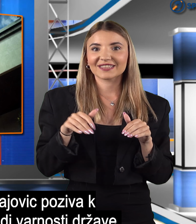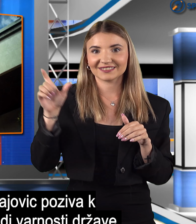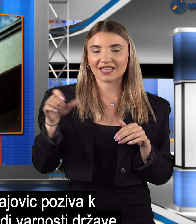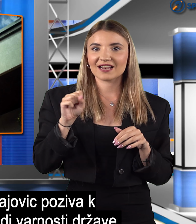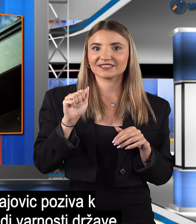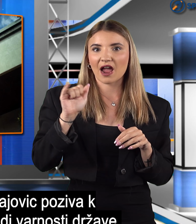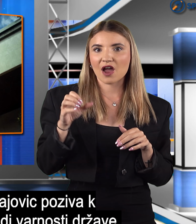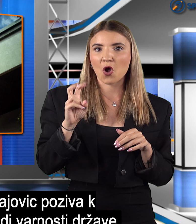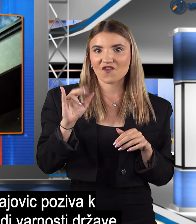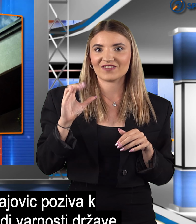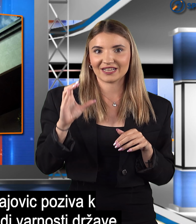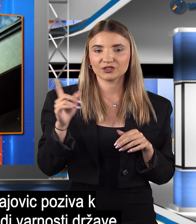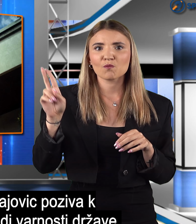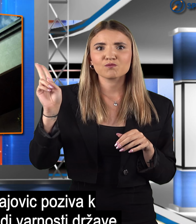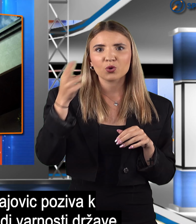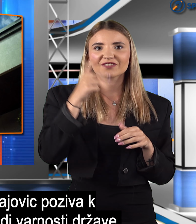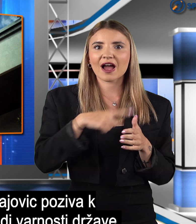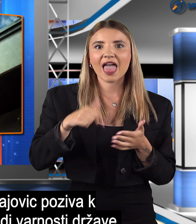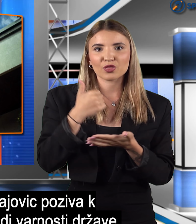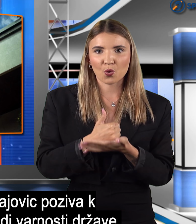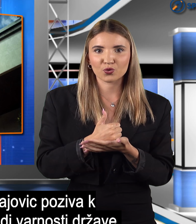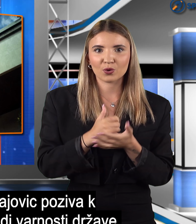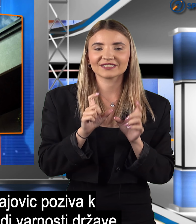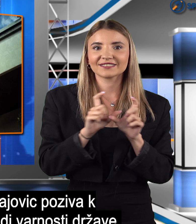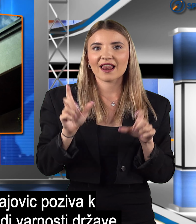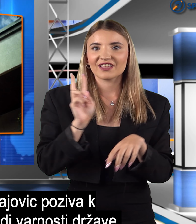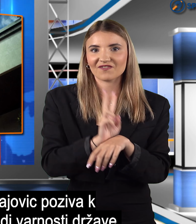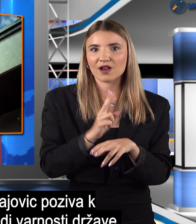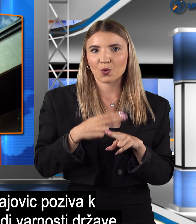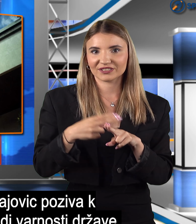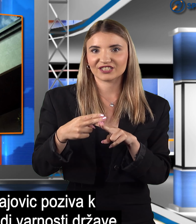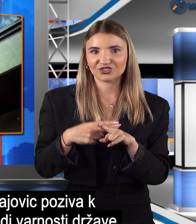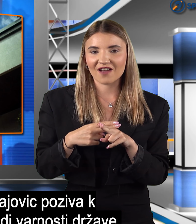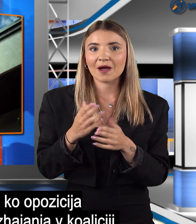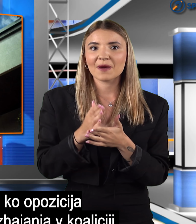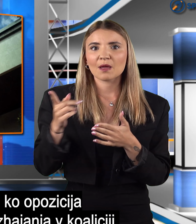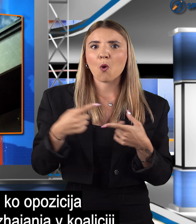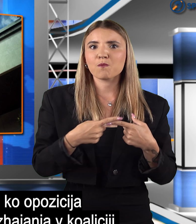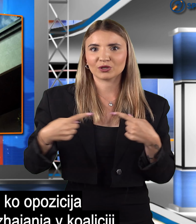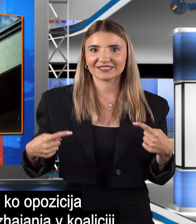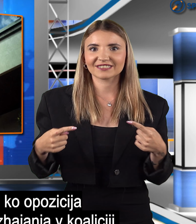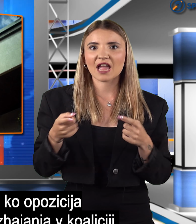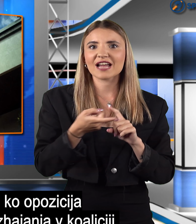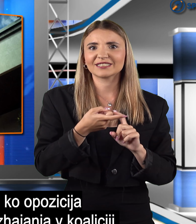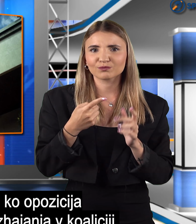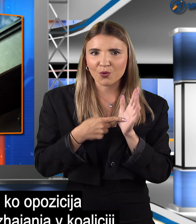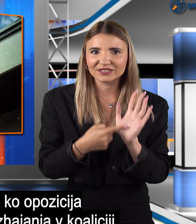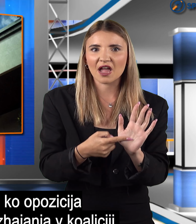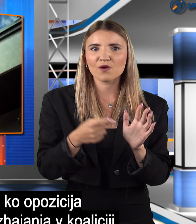Minister Sajovic poziva k enotnosti zaradi varnosti države, medtem ko opozicija izpostavlja razhajanja